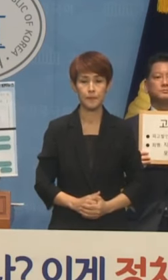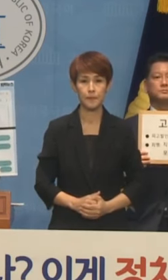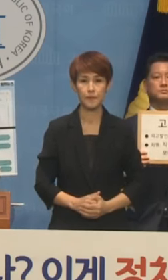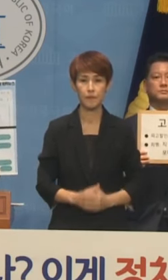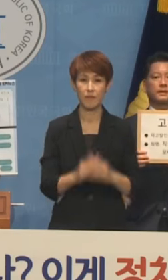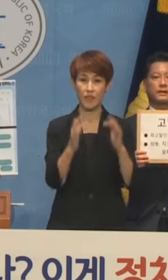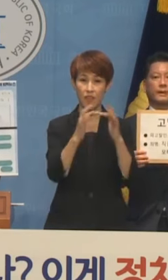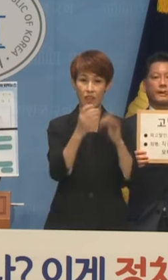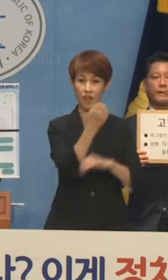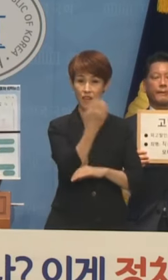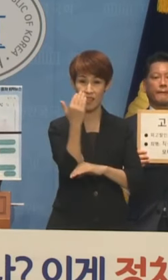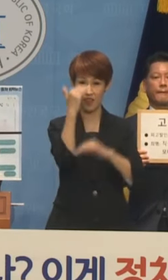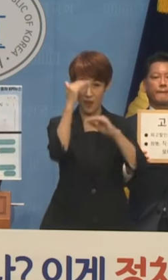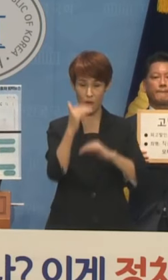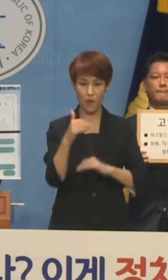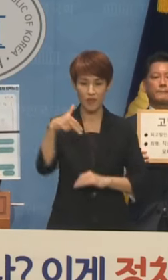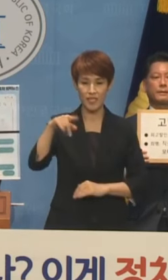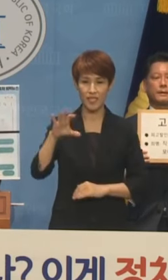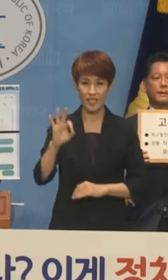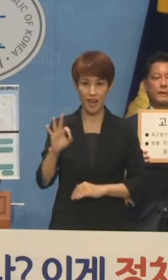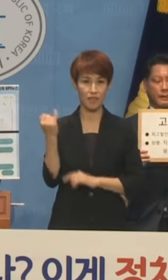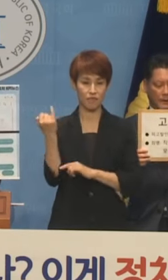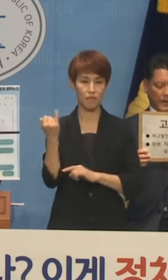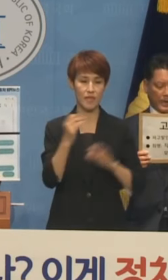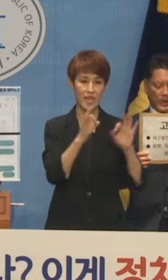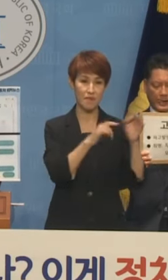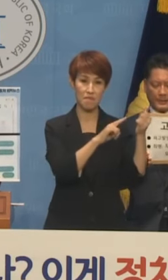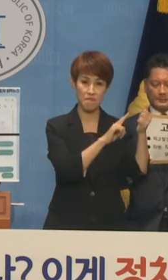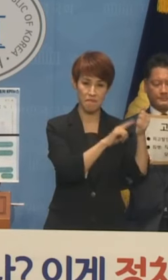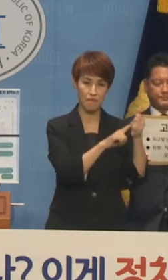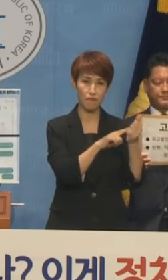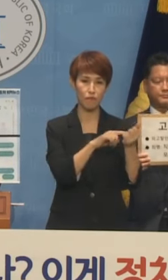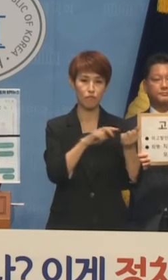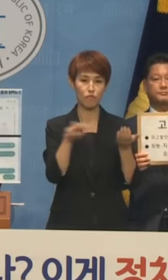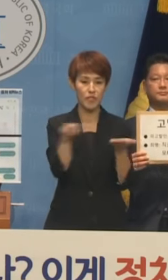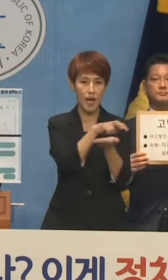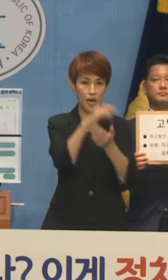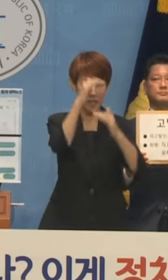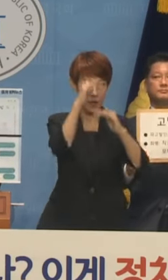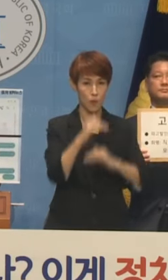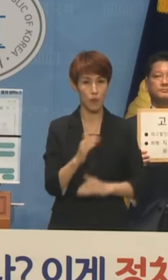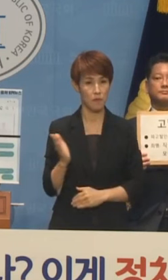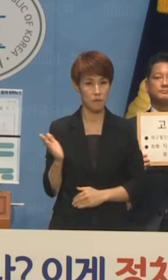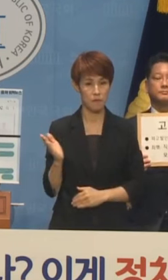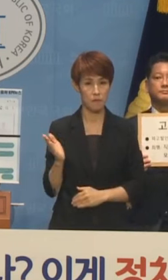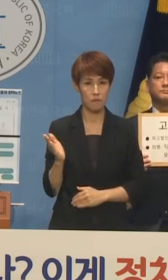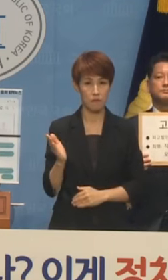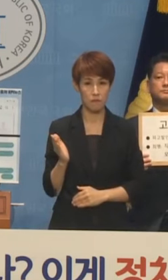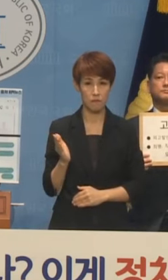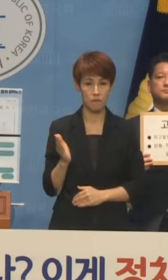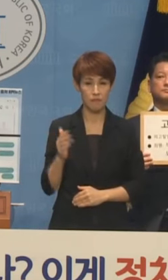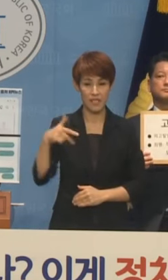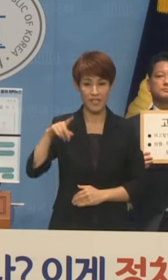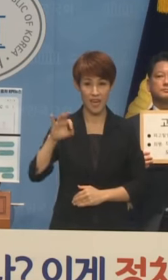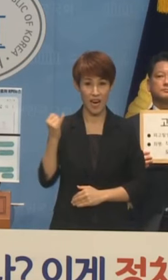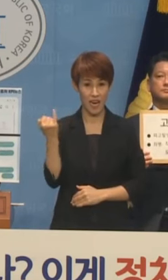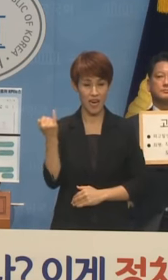인터넷 언론이 보도한 장시호와 김영철 검사의 문자 대화 내용입니다. 해당 문자에서 장 씨가